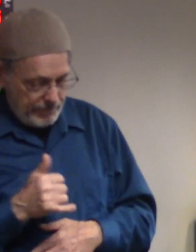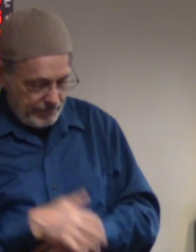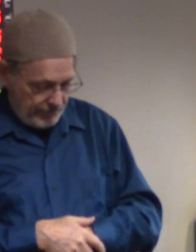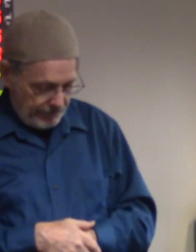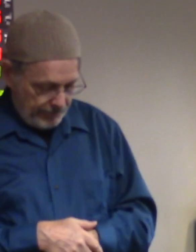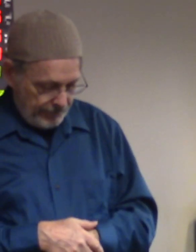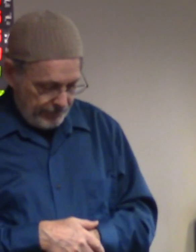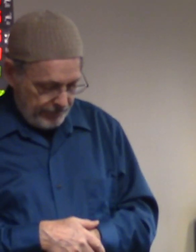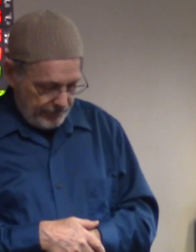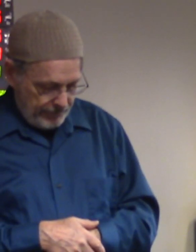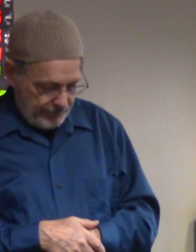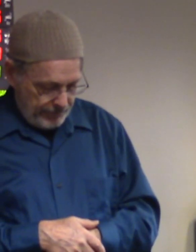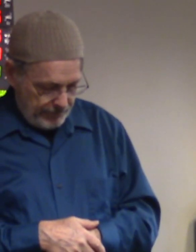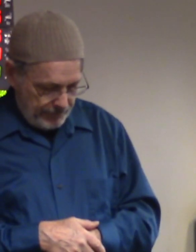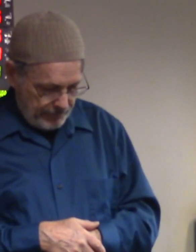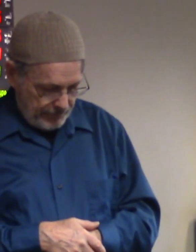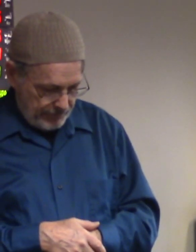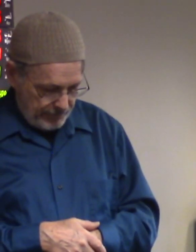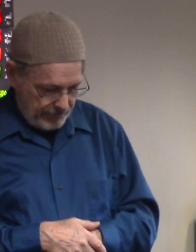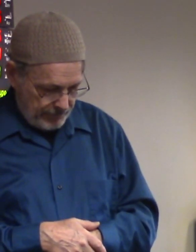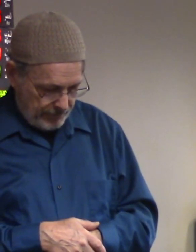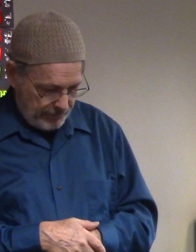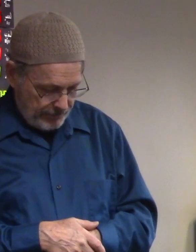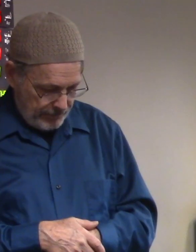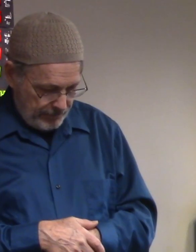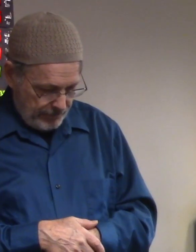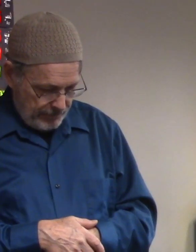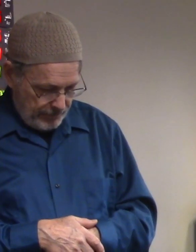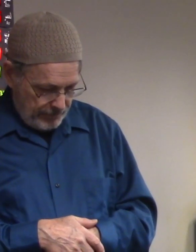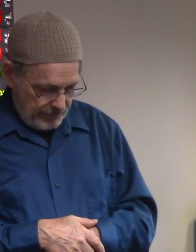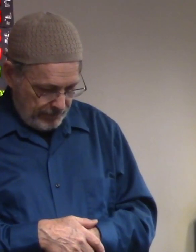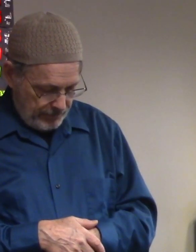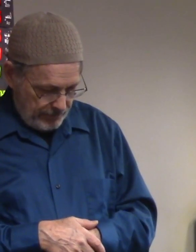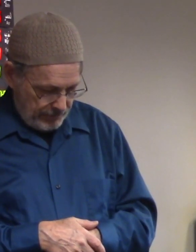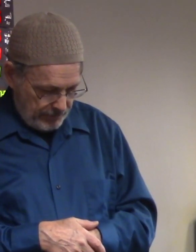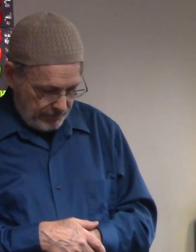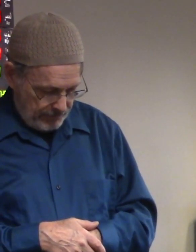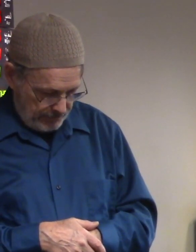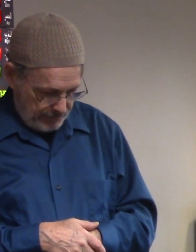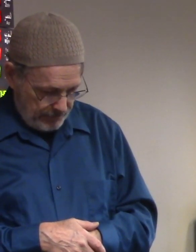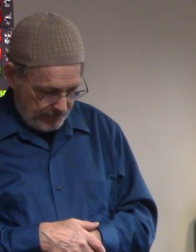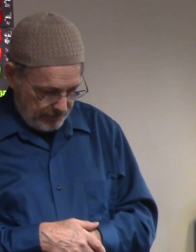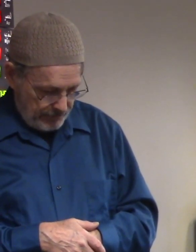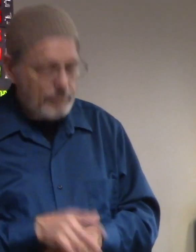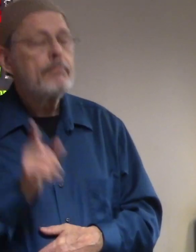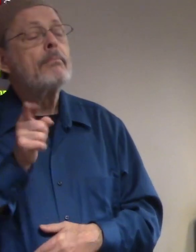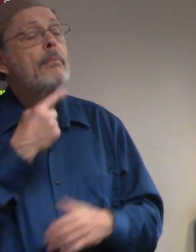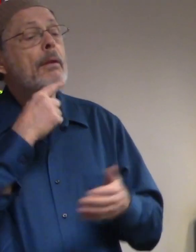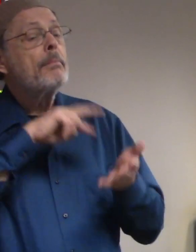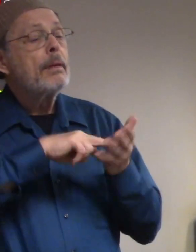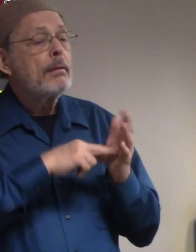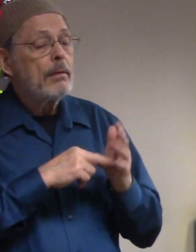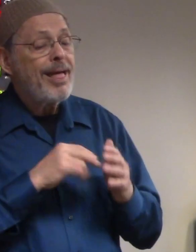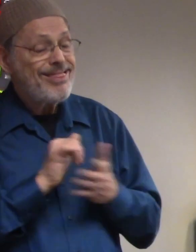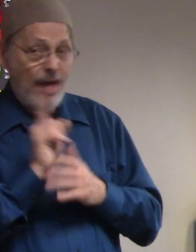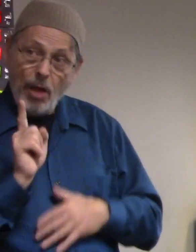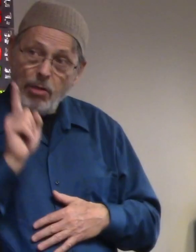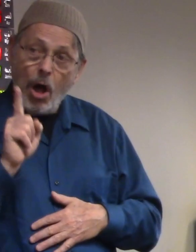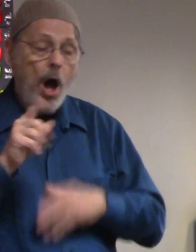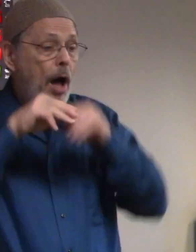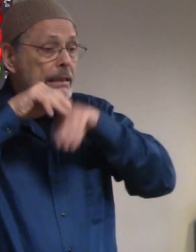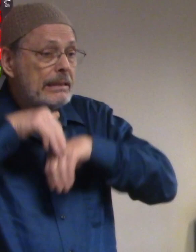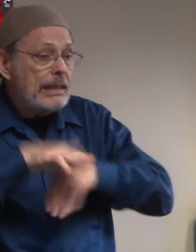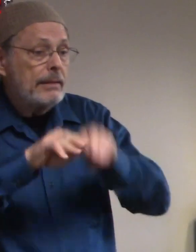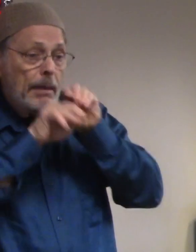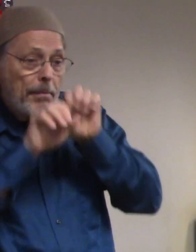وَمَلَائِكَتُهُ لِيُخْرِجَكُمْ مِنَ الظُّلُمَاتِ إِلَى النُّورِ وَكَانَ بِالْمُؤْمِنِينَ رَحِيمًا. That it is Allah that sends blessings